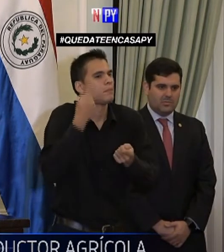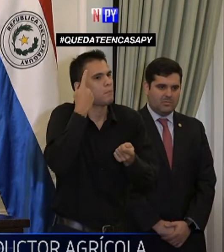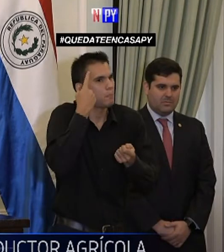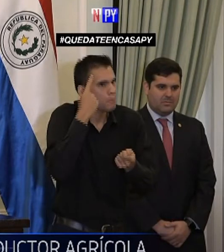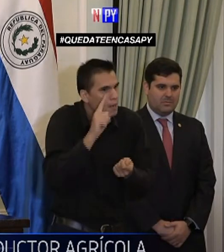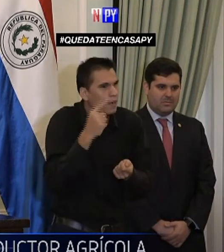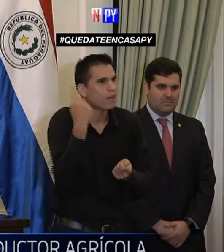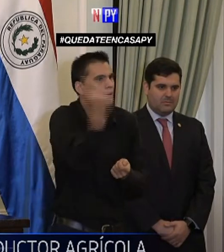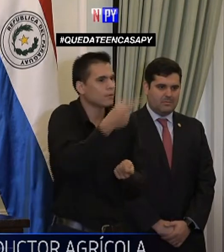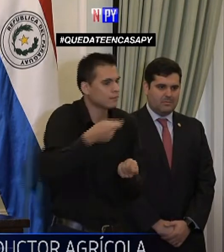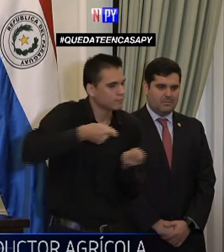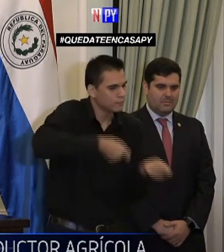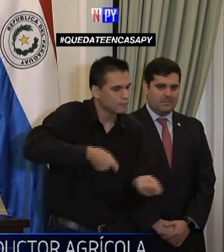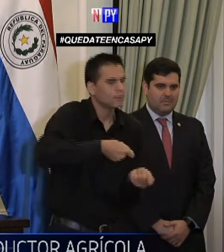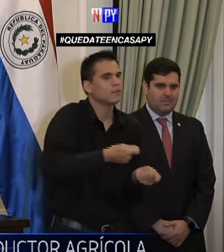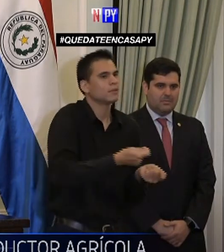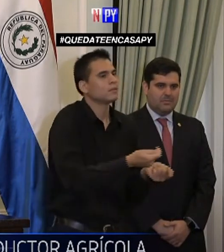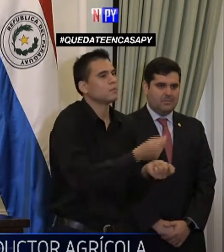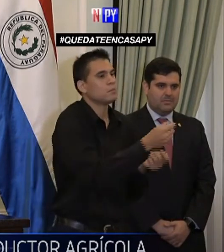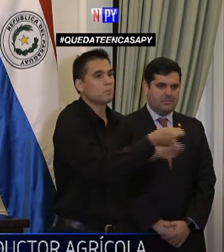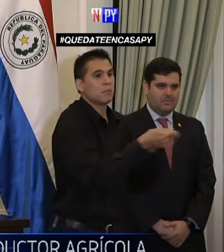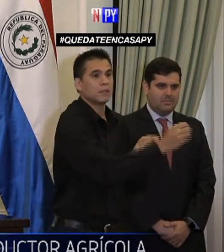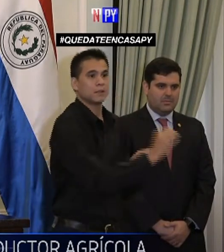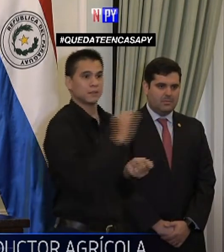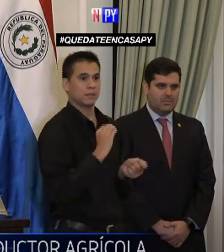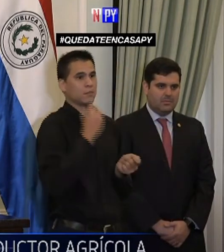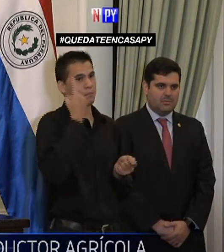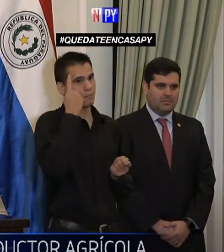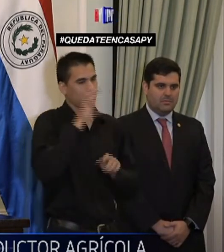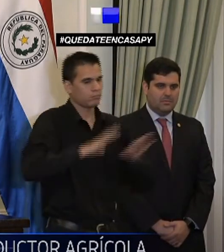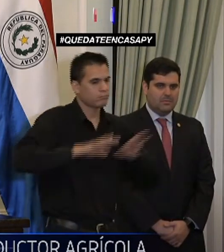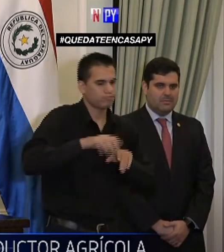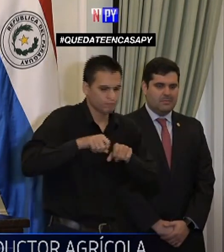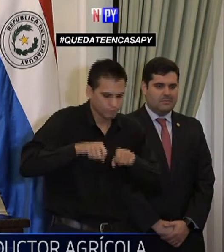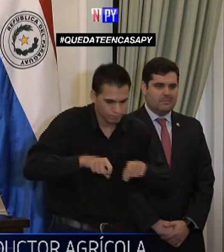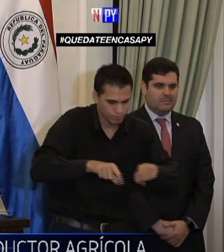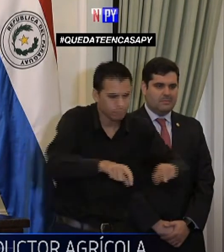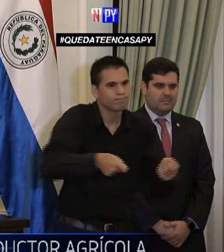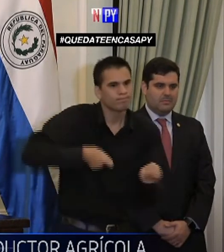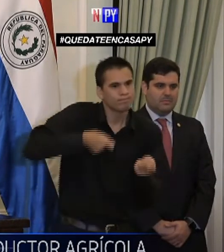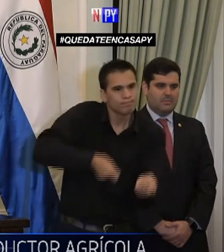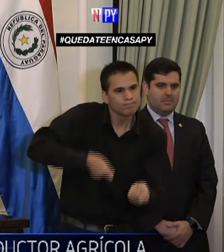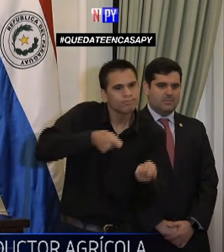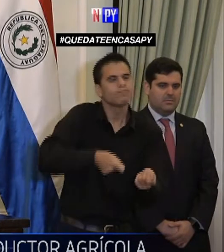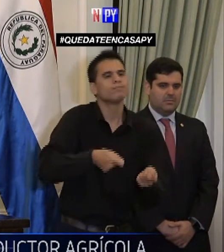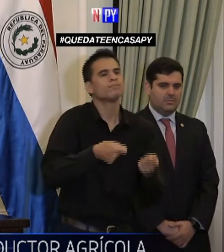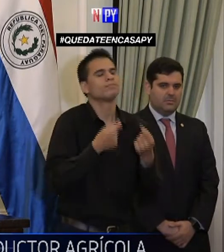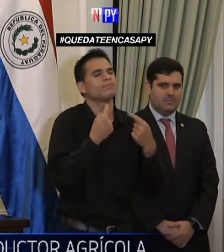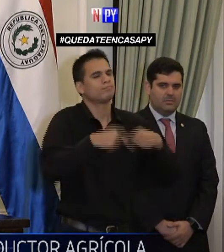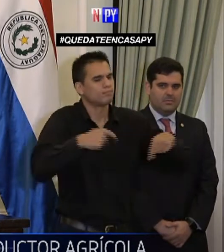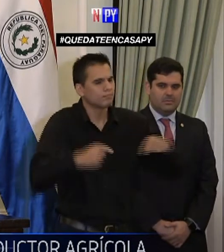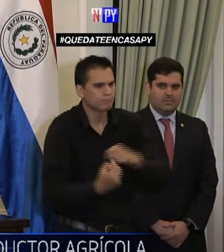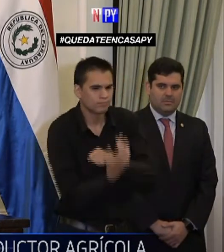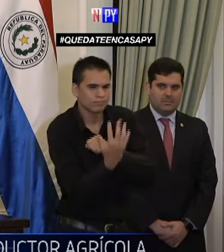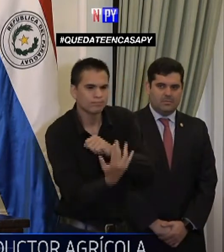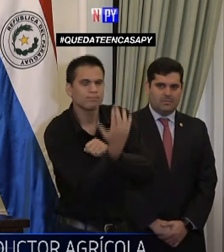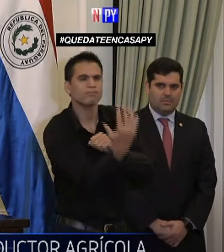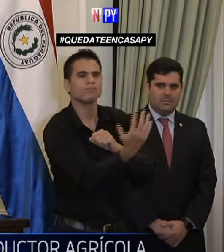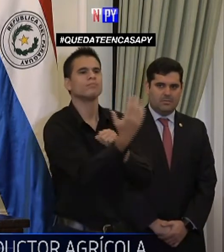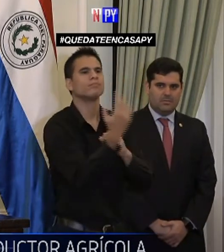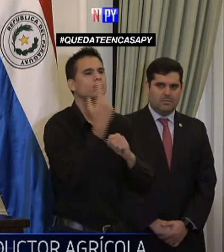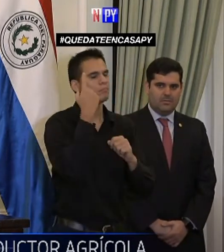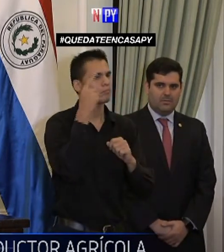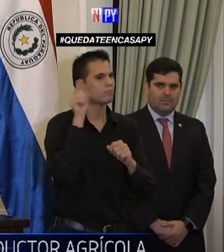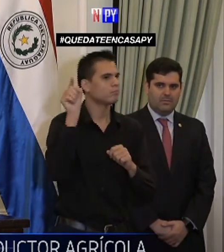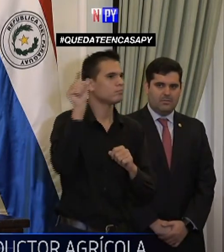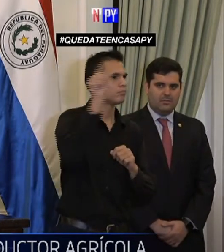familiar campesina, líneas especiales adaptadas en tiempo a los cultivos que van a desarrollar los